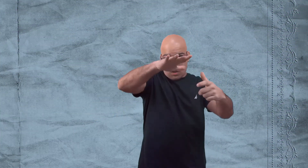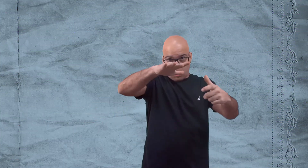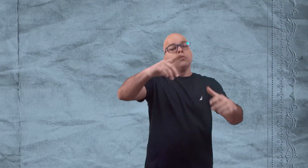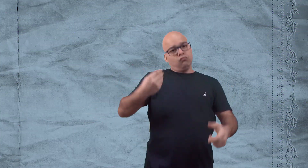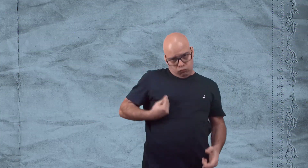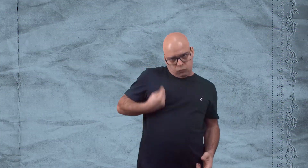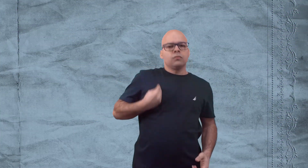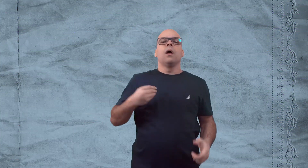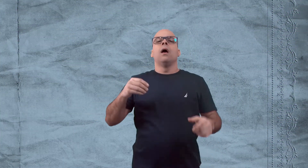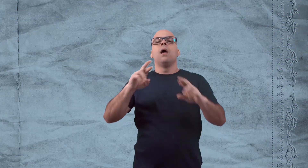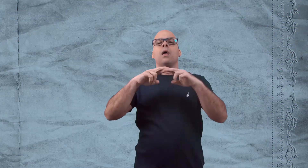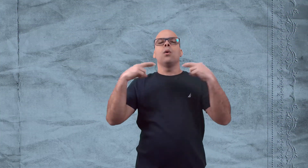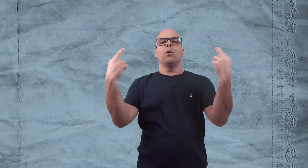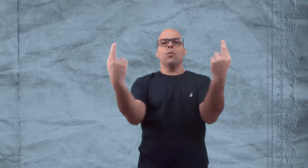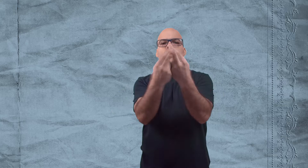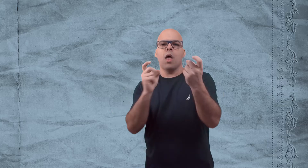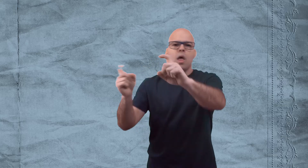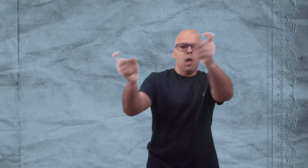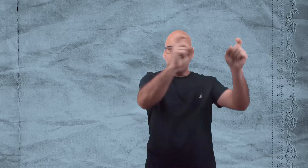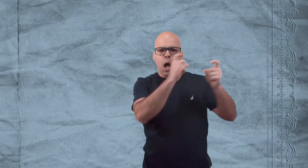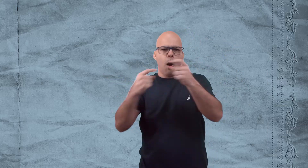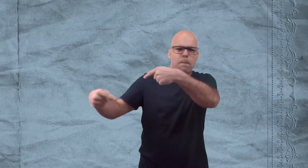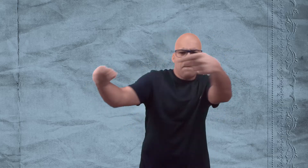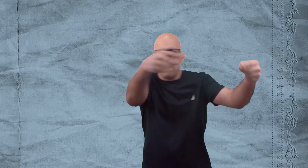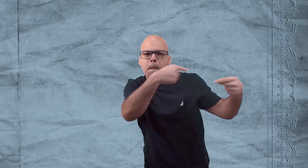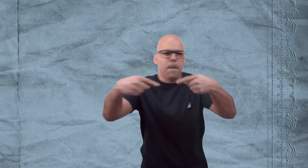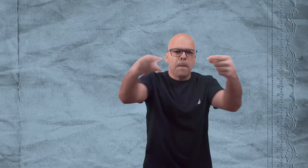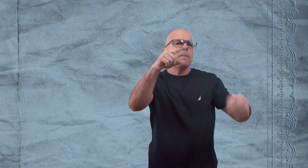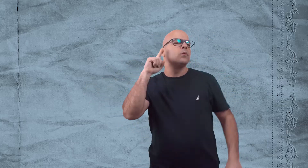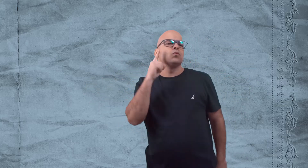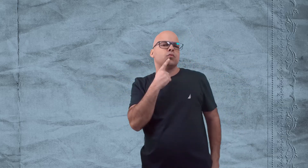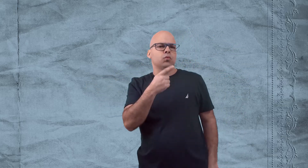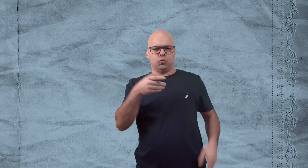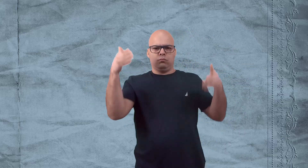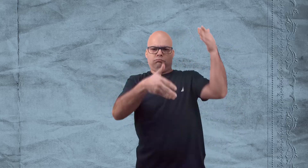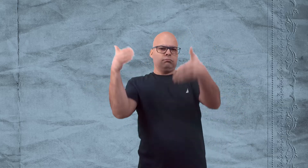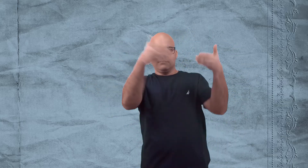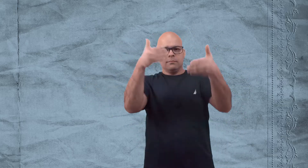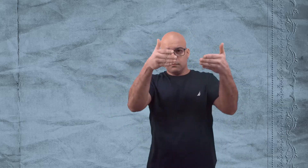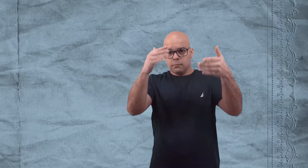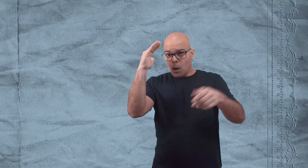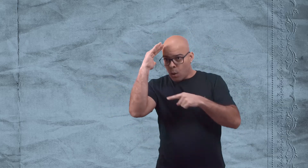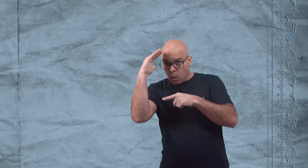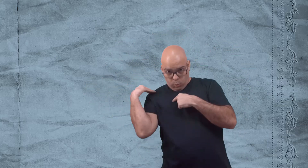Na região onde morava, havia diversas reuniões que os surdos frequentavam. E Louise